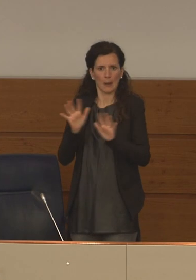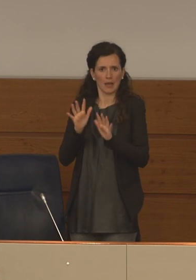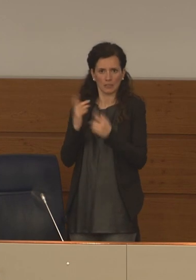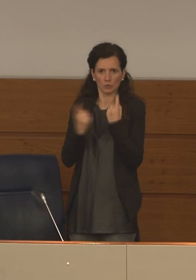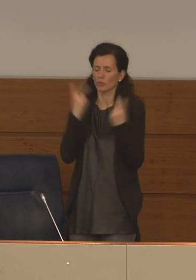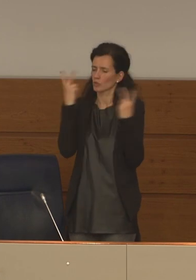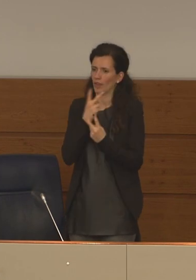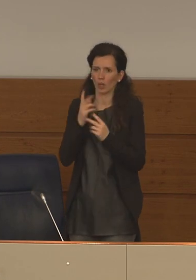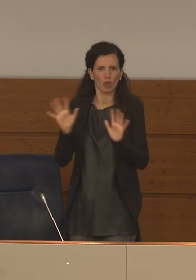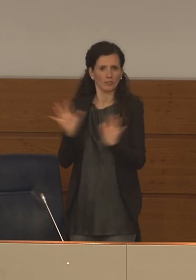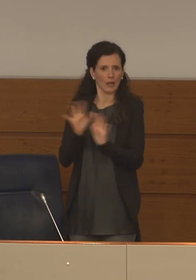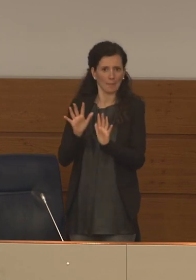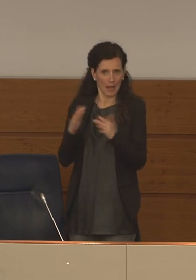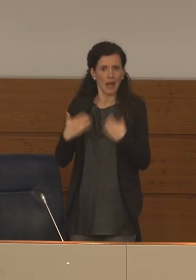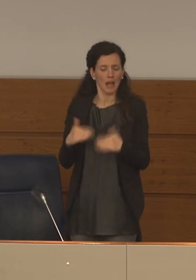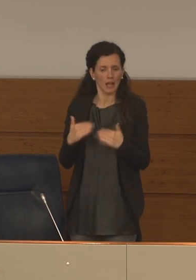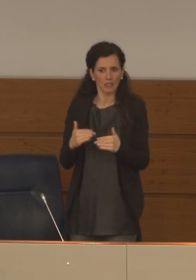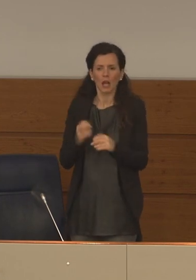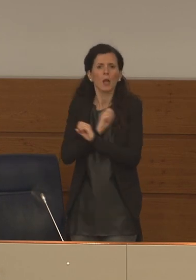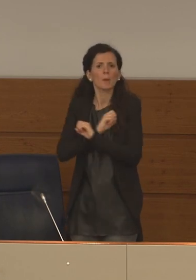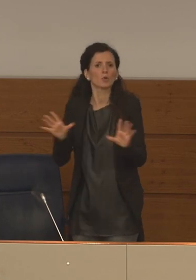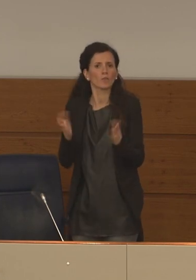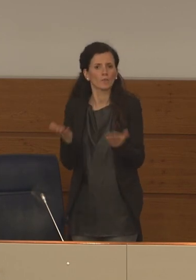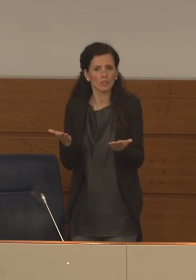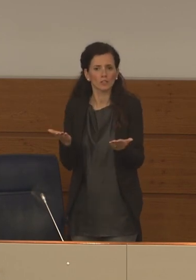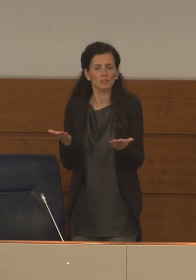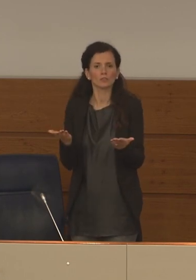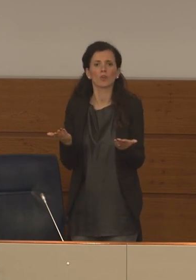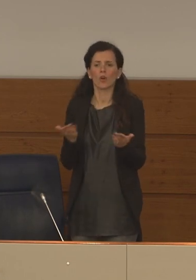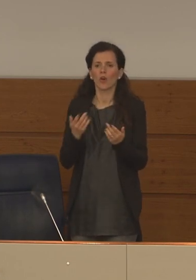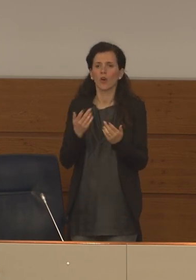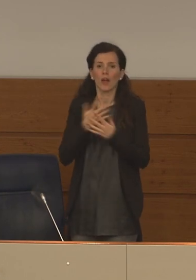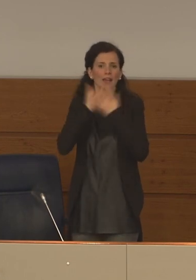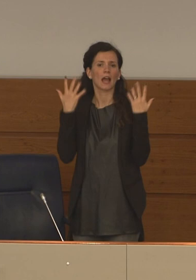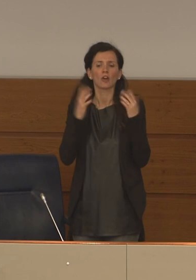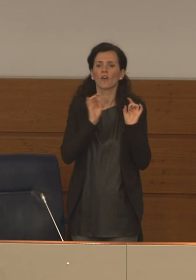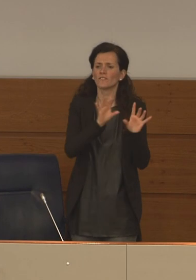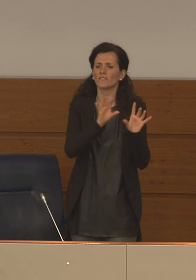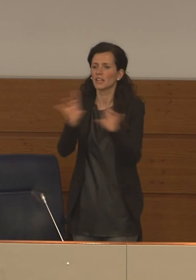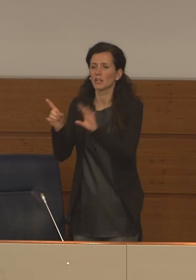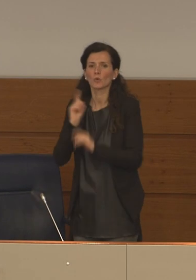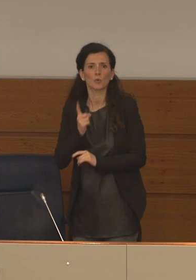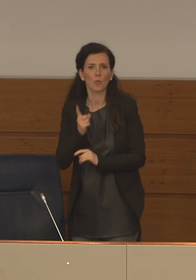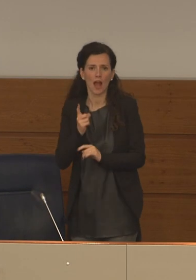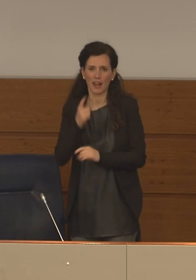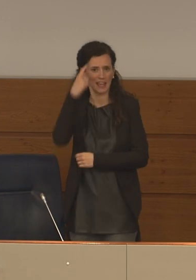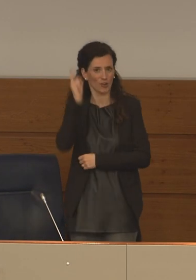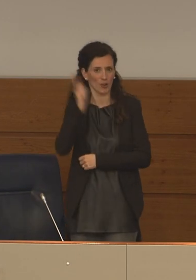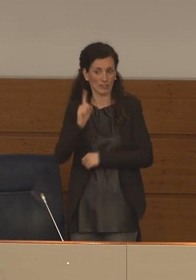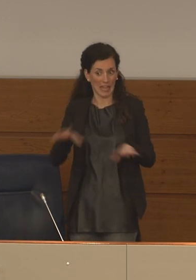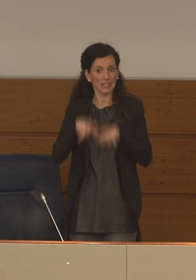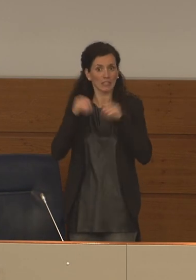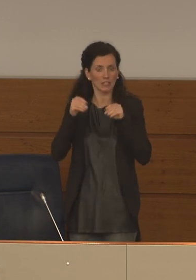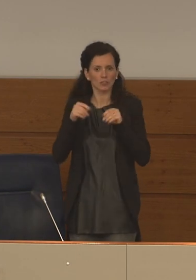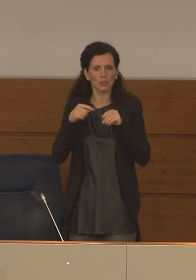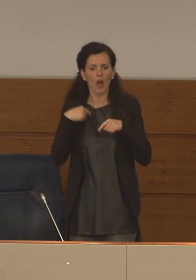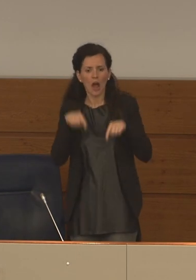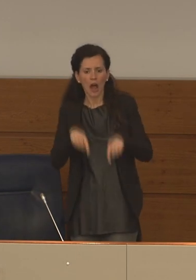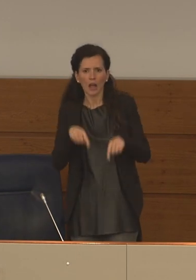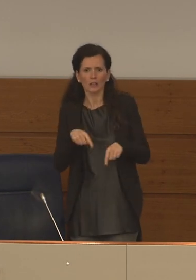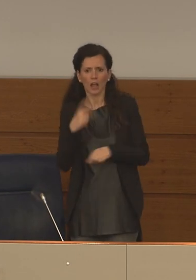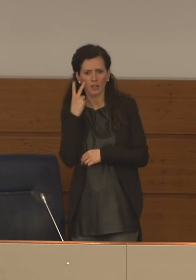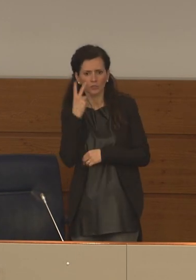certi aspetti chiaramente non si sapeva che il virus stesse circolando adesso è chiaro se noi vediamo anche un piccolo